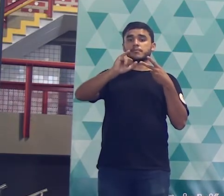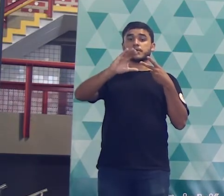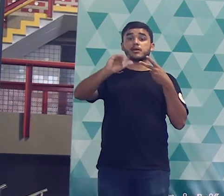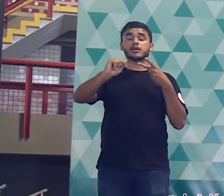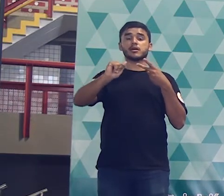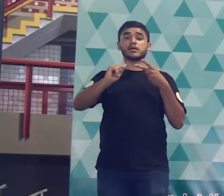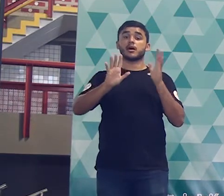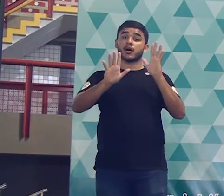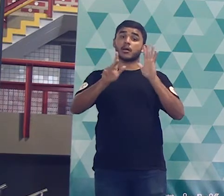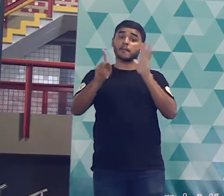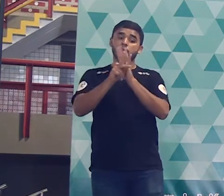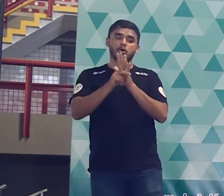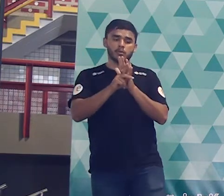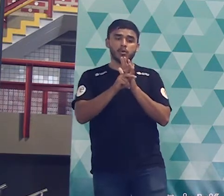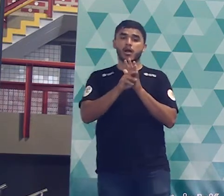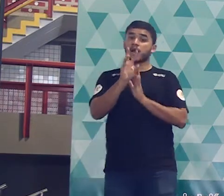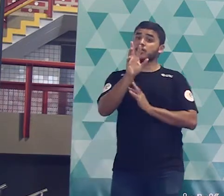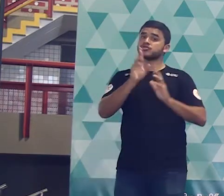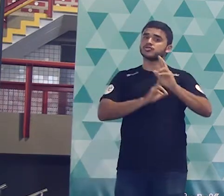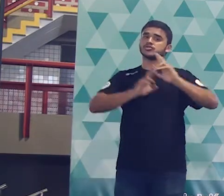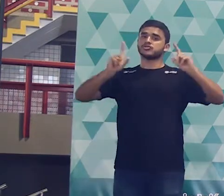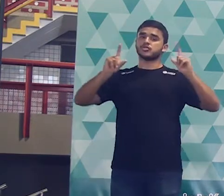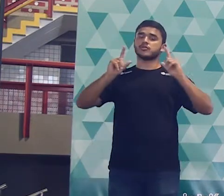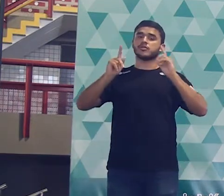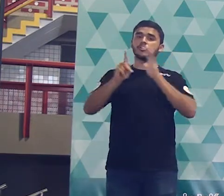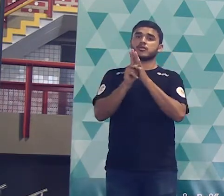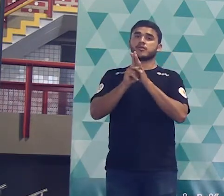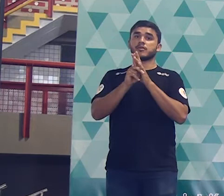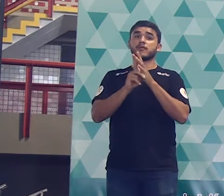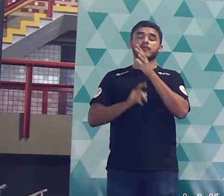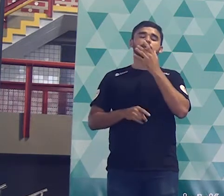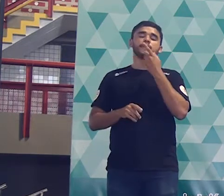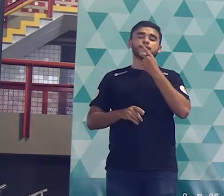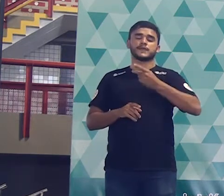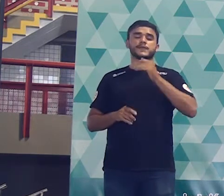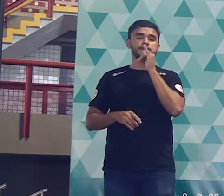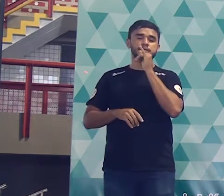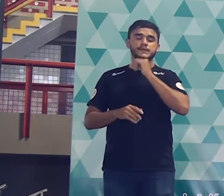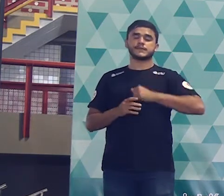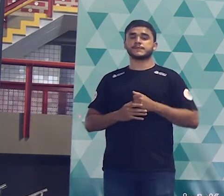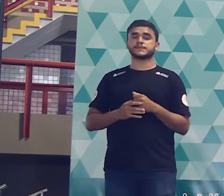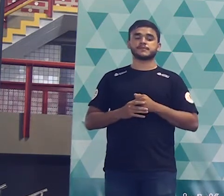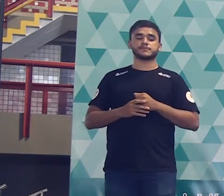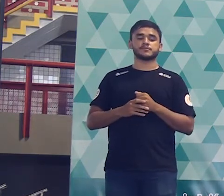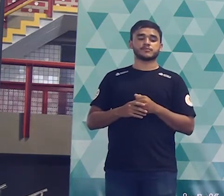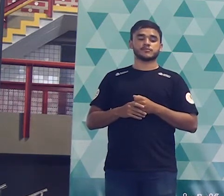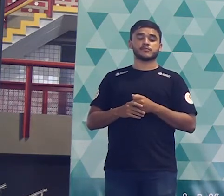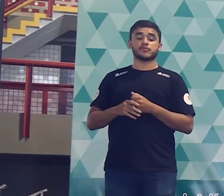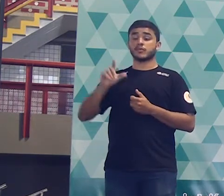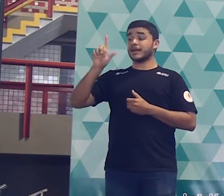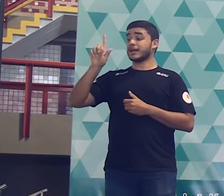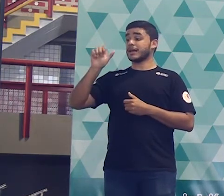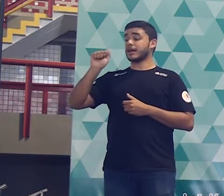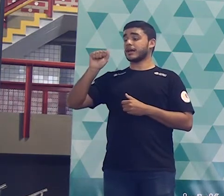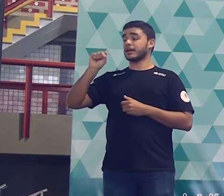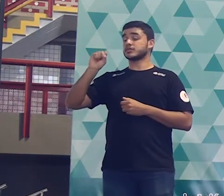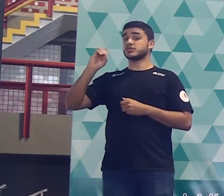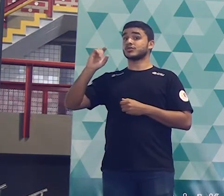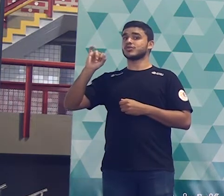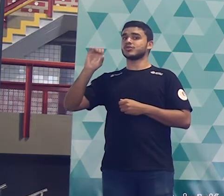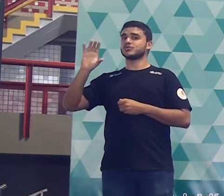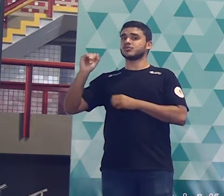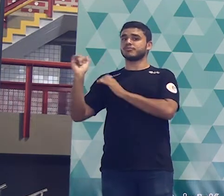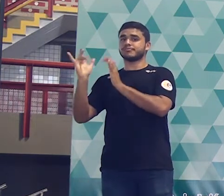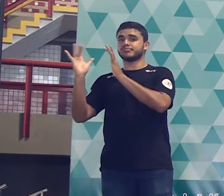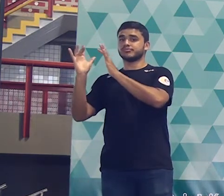vai ser negativo, porque a gente teve calor liberado para o ambiente. Exemplo, do gasoso para o líquido. Do gasoso para o líquido, a gente